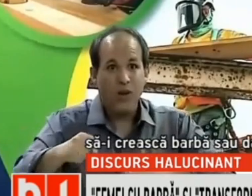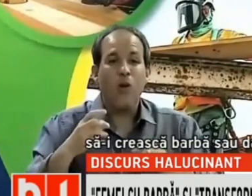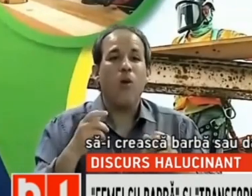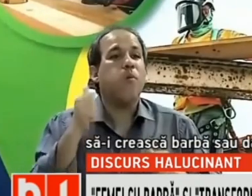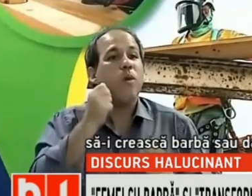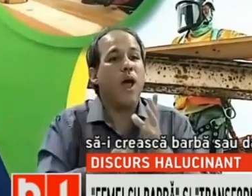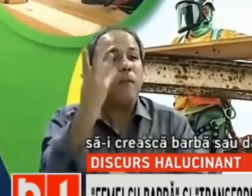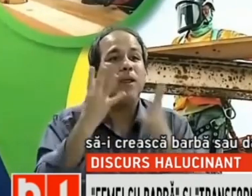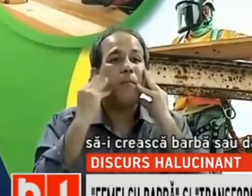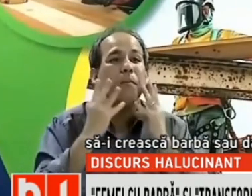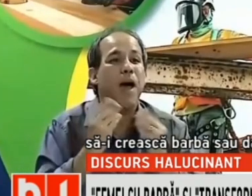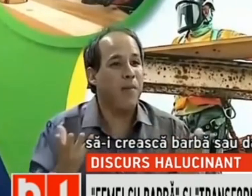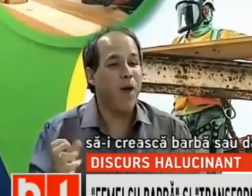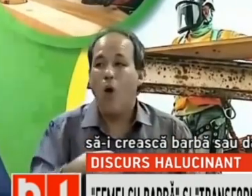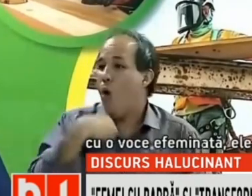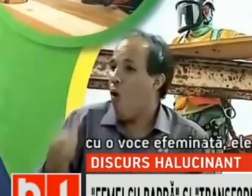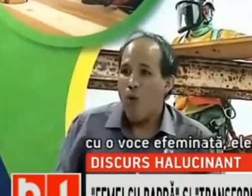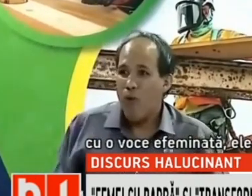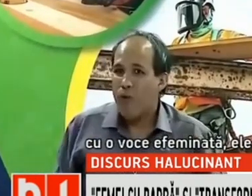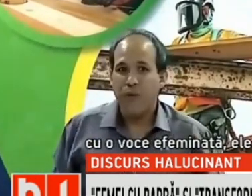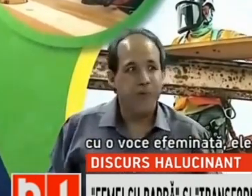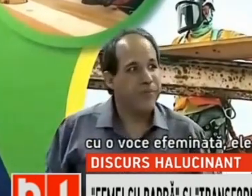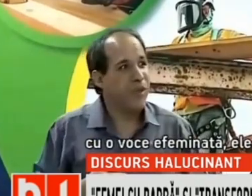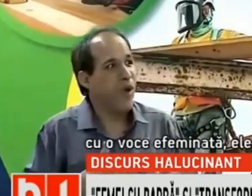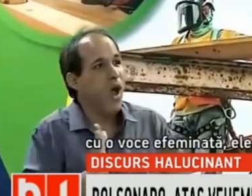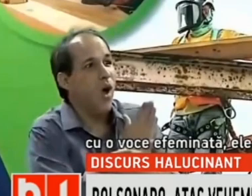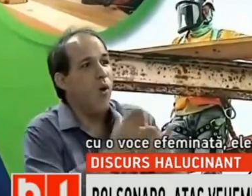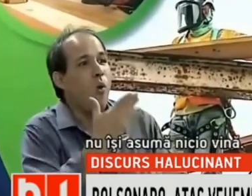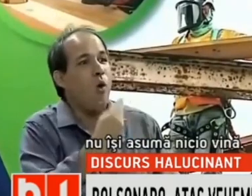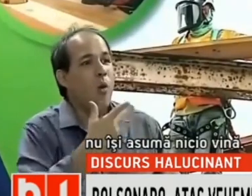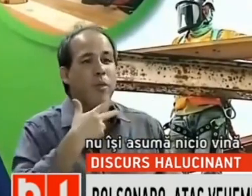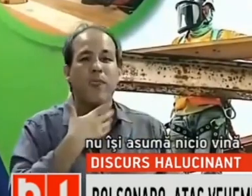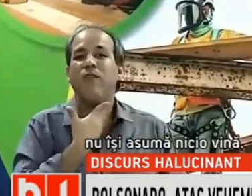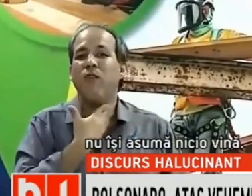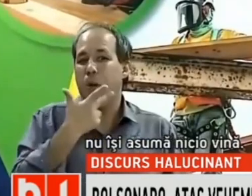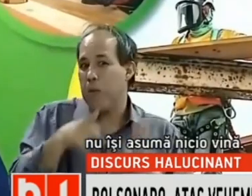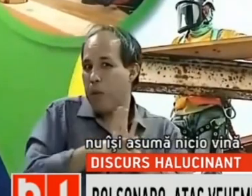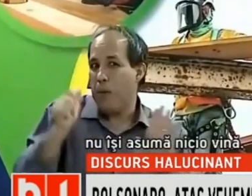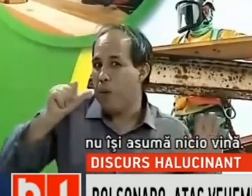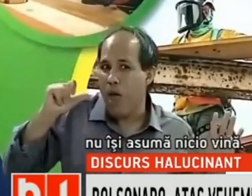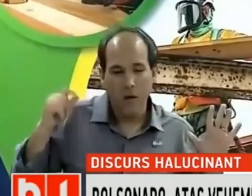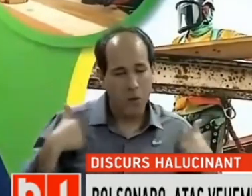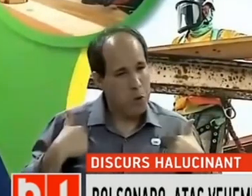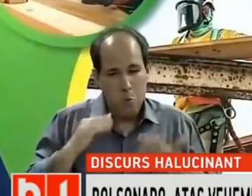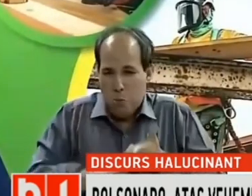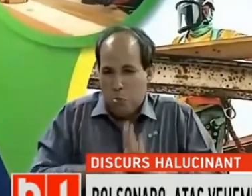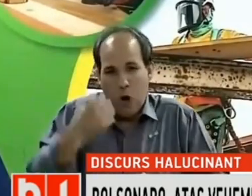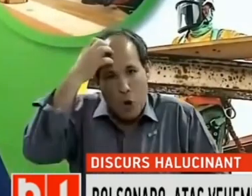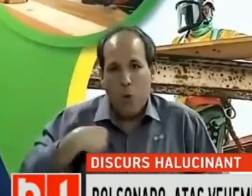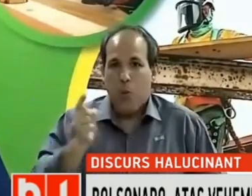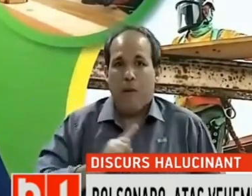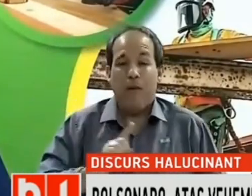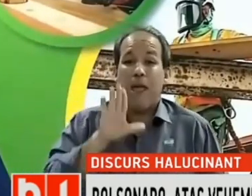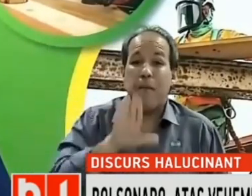bab.ro o groază film totuși în pofida